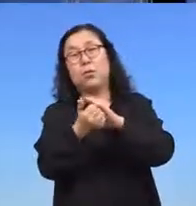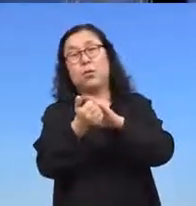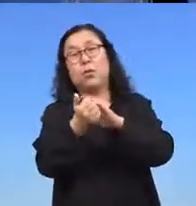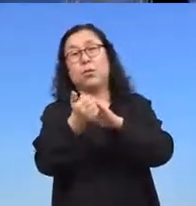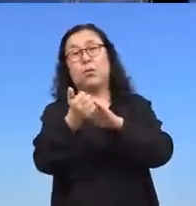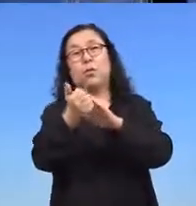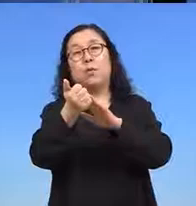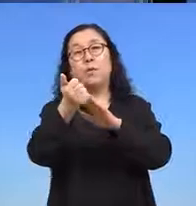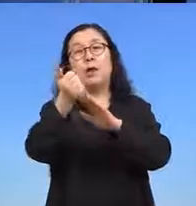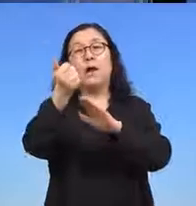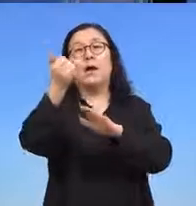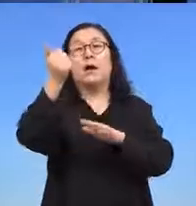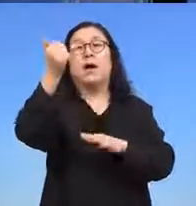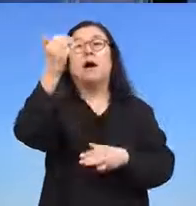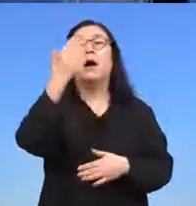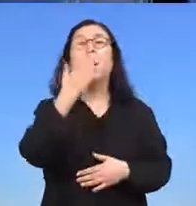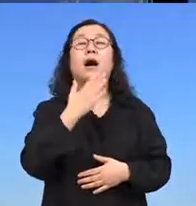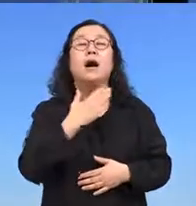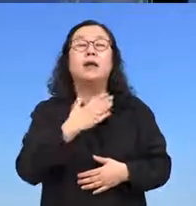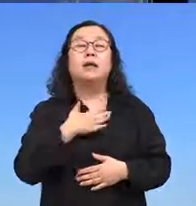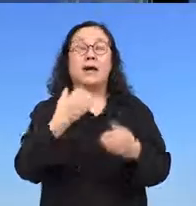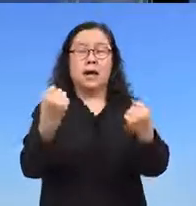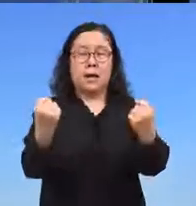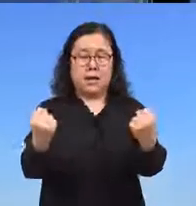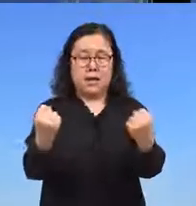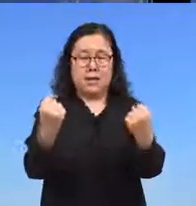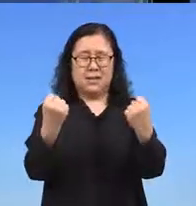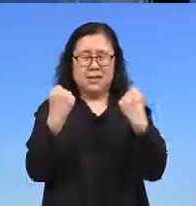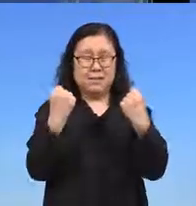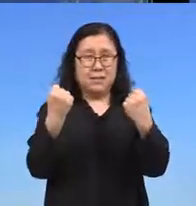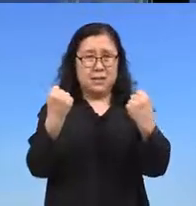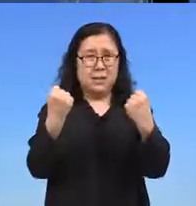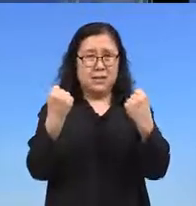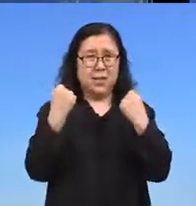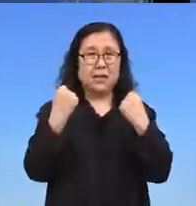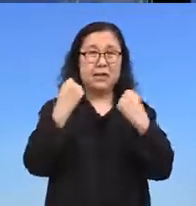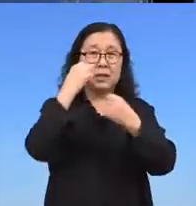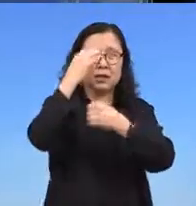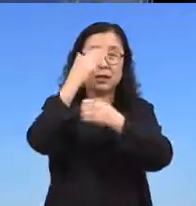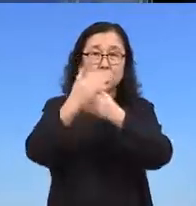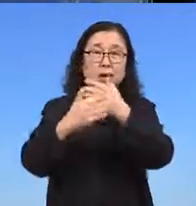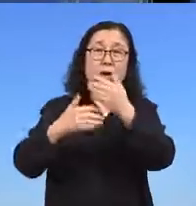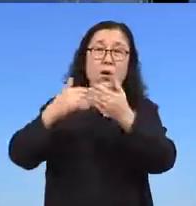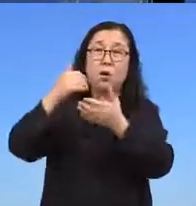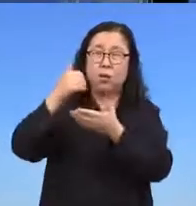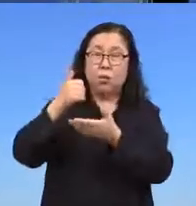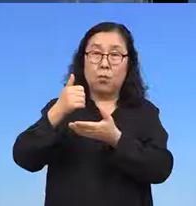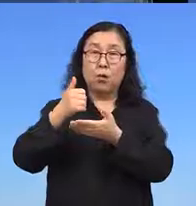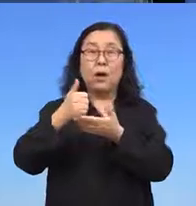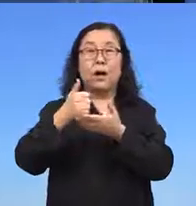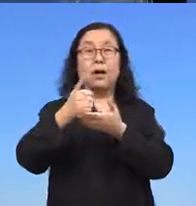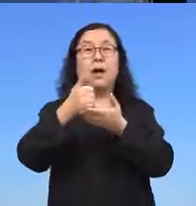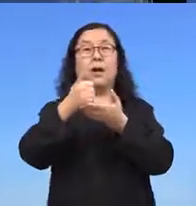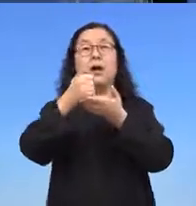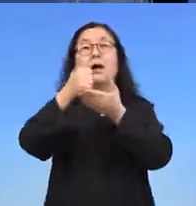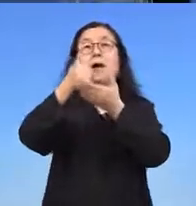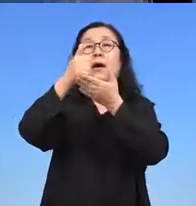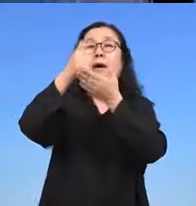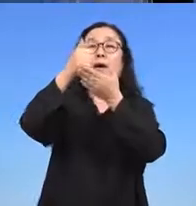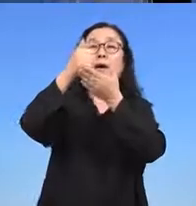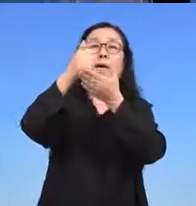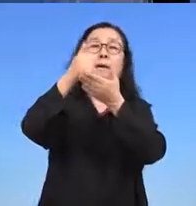오늘 이 하루, 오늘 이 순간 나의 힘이 되신 여호와, 우리 다시 한번